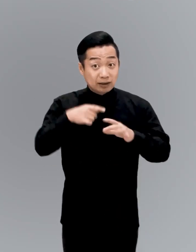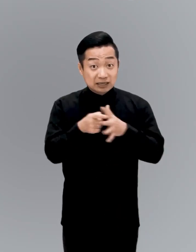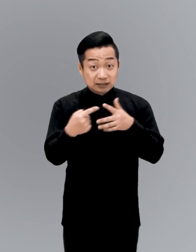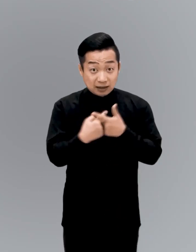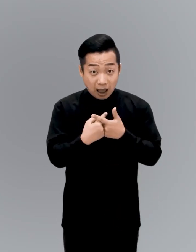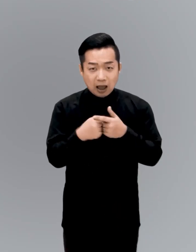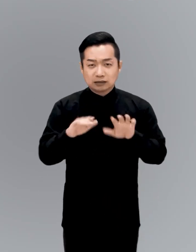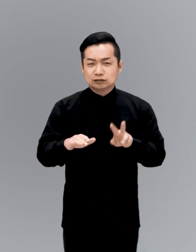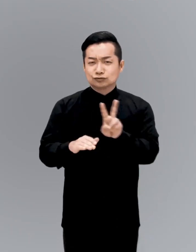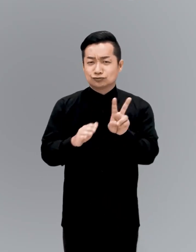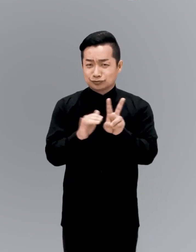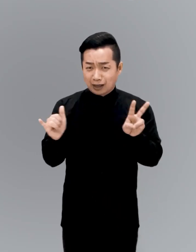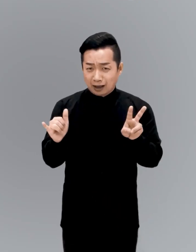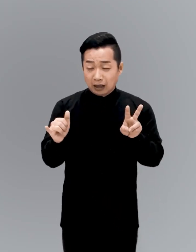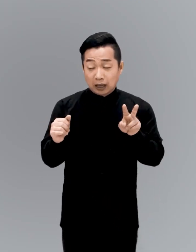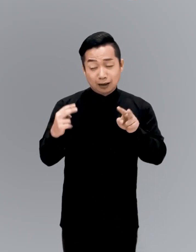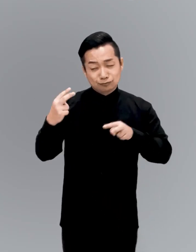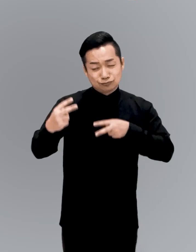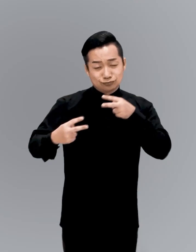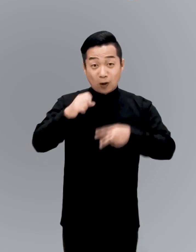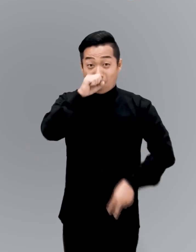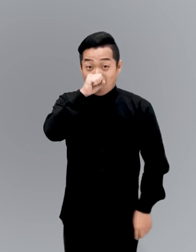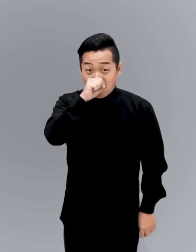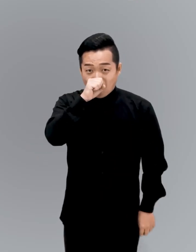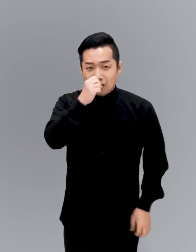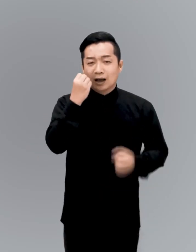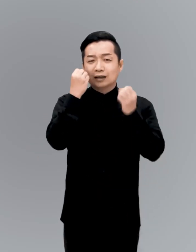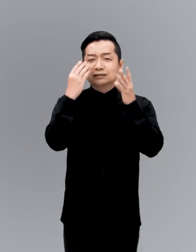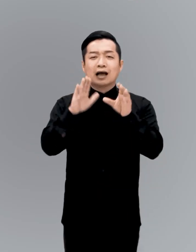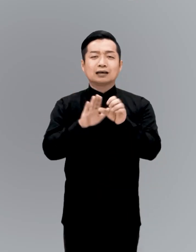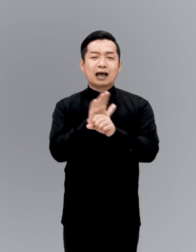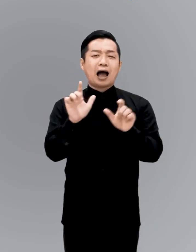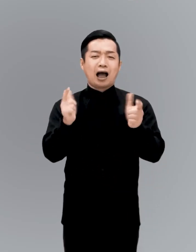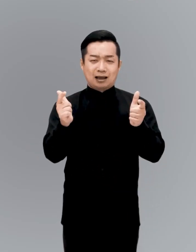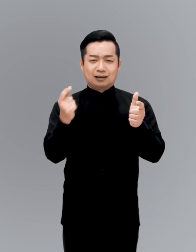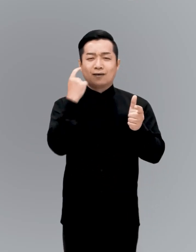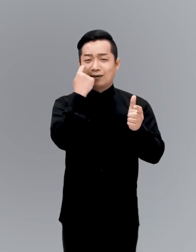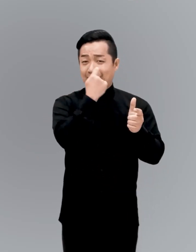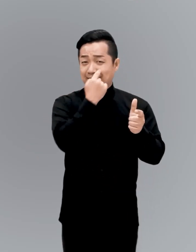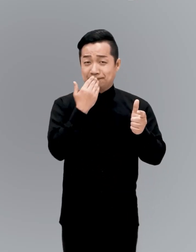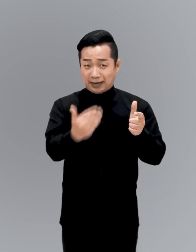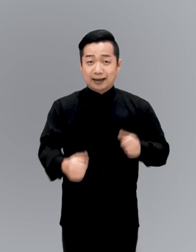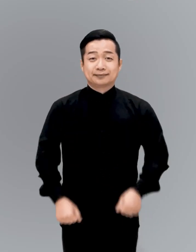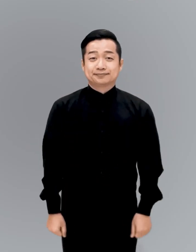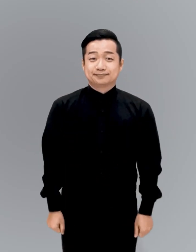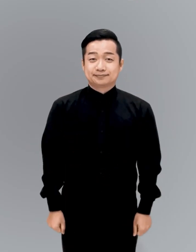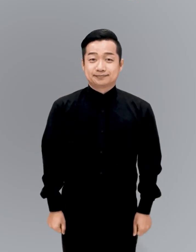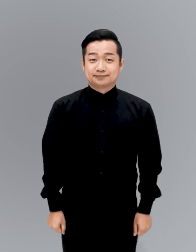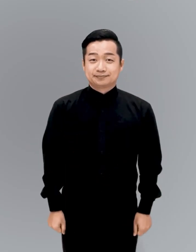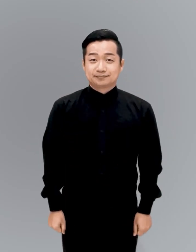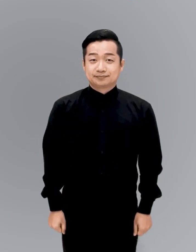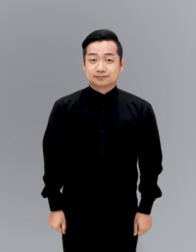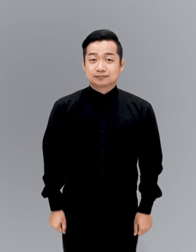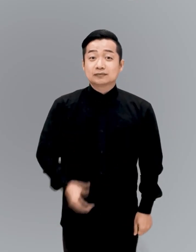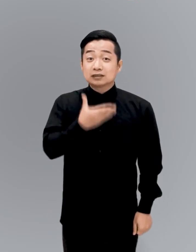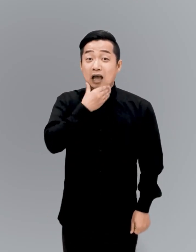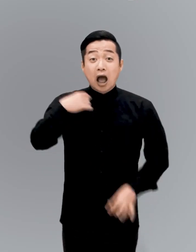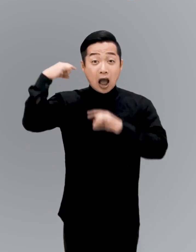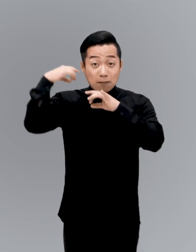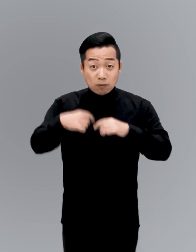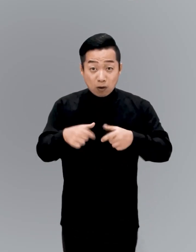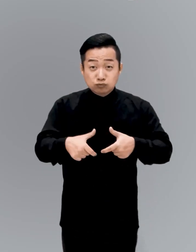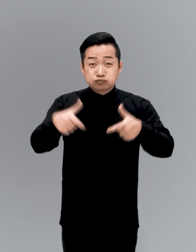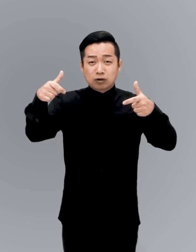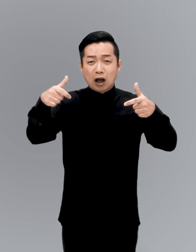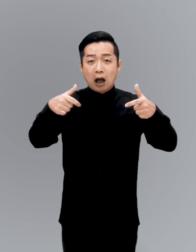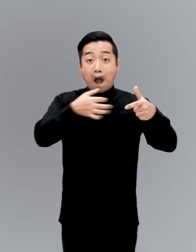이해했다면 지금 두 사람 사이의 핑크빛 공기도 새로운 사랑이 아님을 확신할 수 있다. 도파민